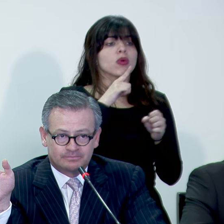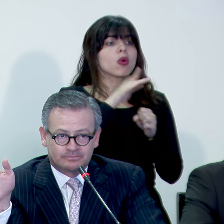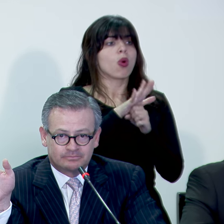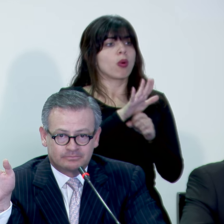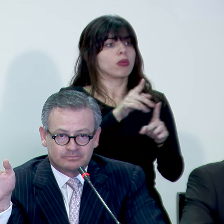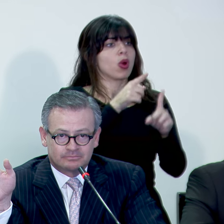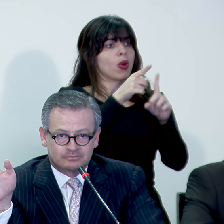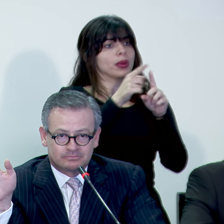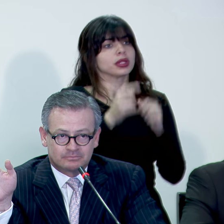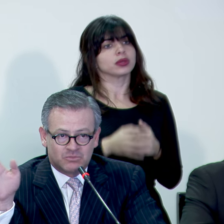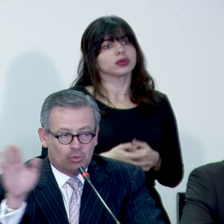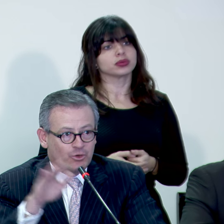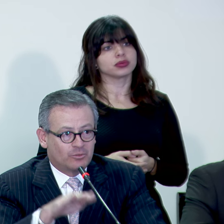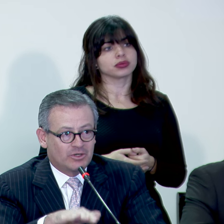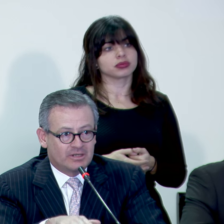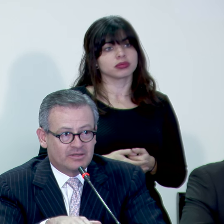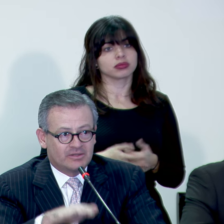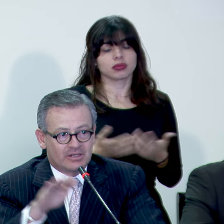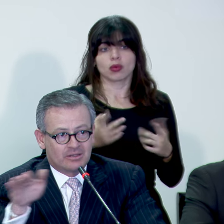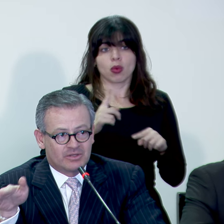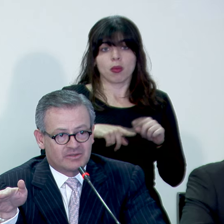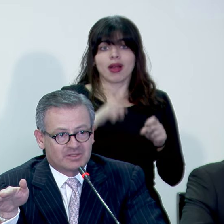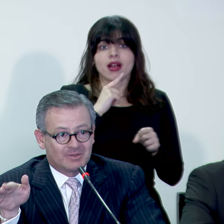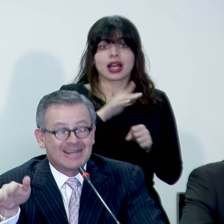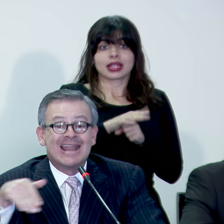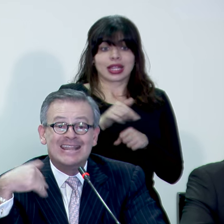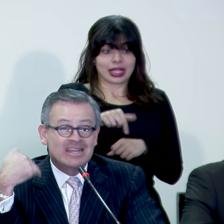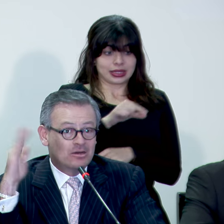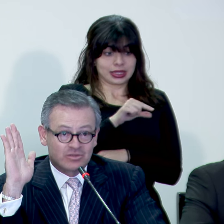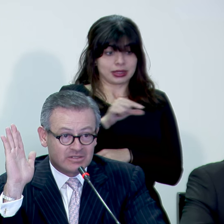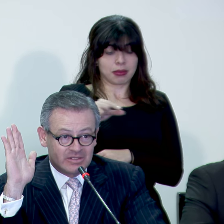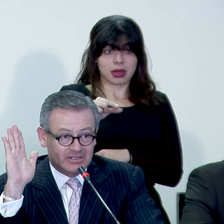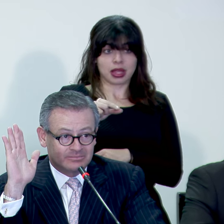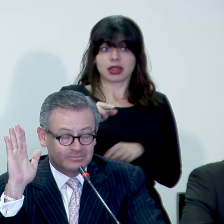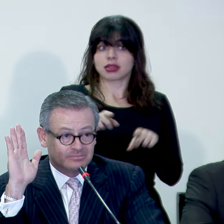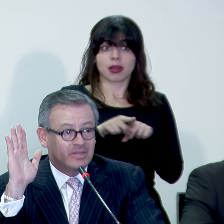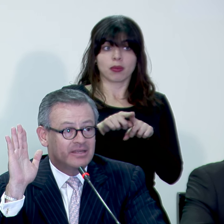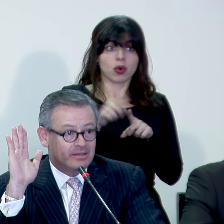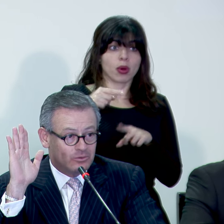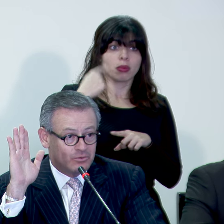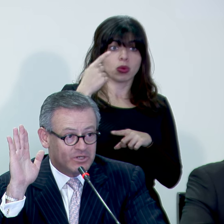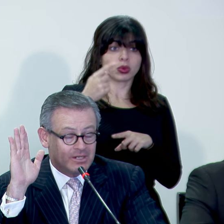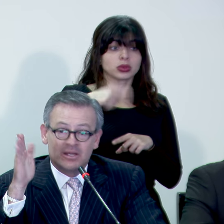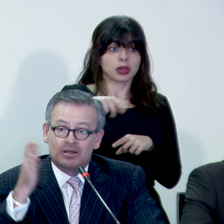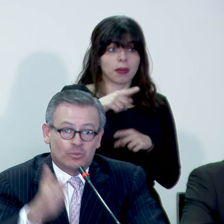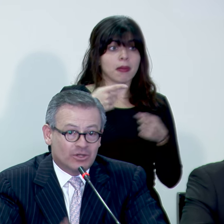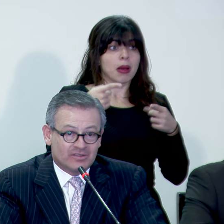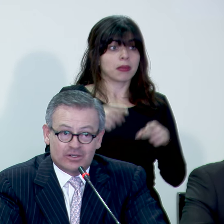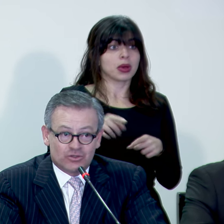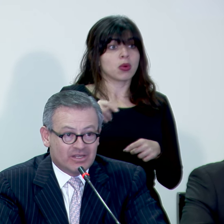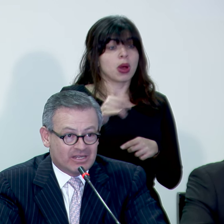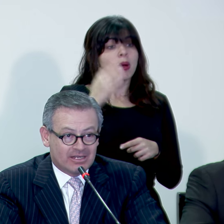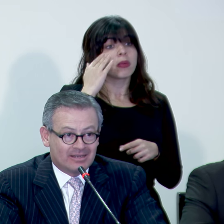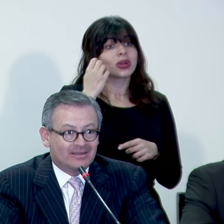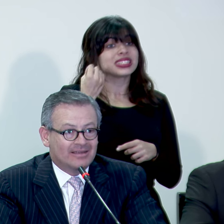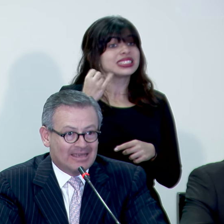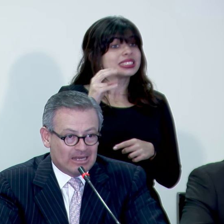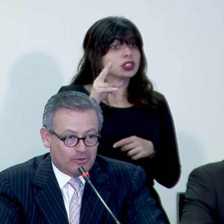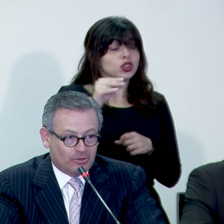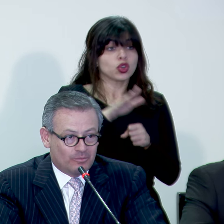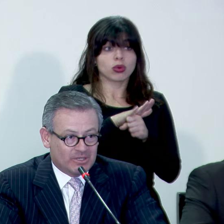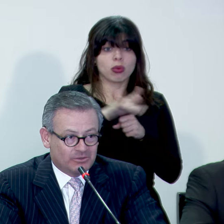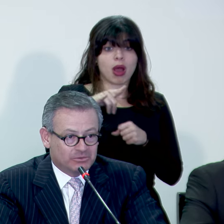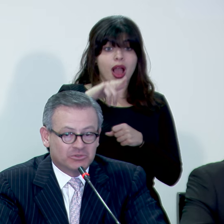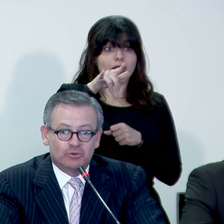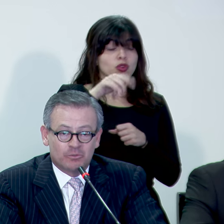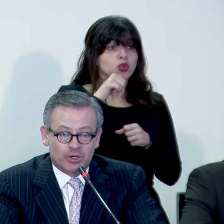objetivo. No podemos garantizar que los de esta semana, ni los que siguen, vayan a ocurrir, porque si no se llena el